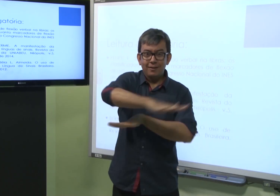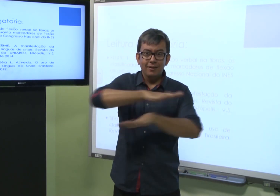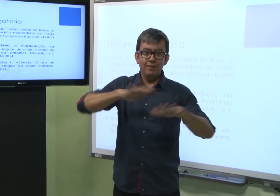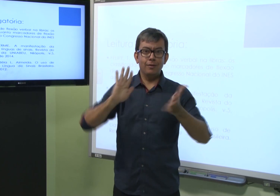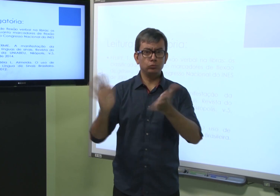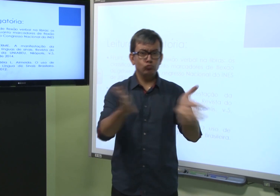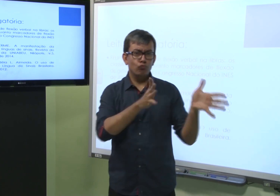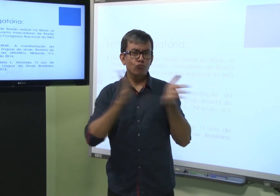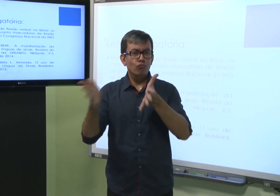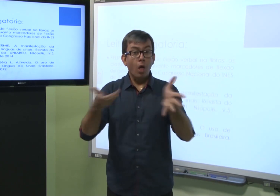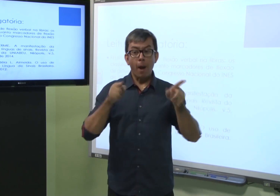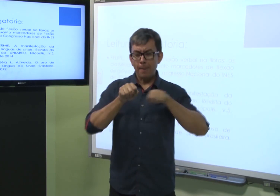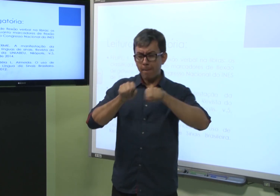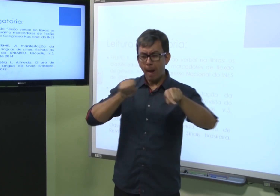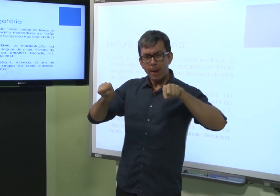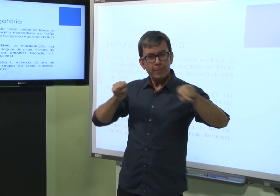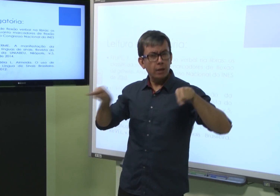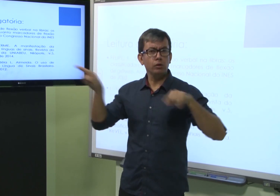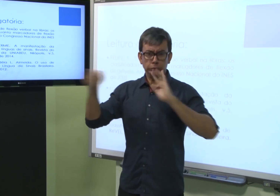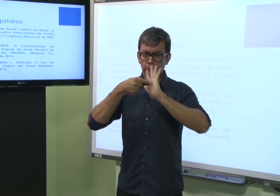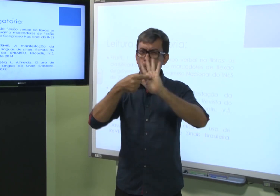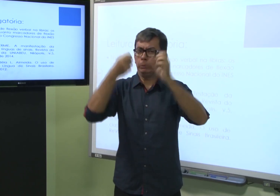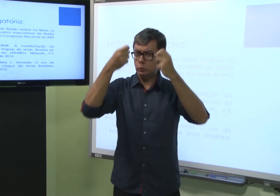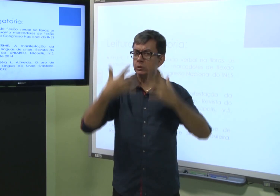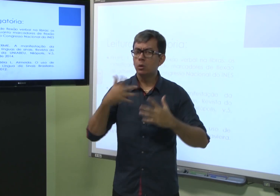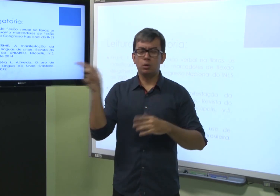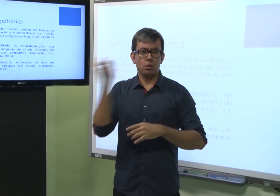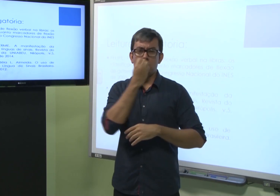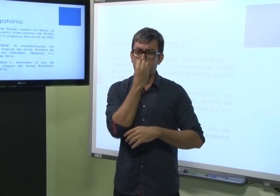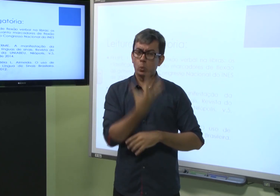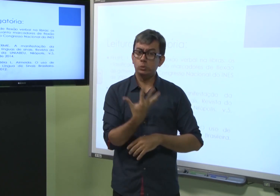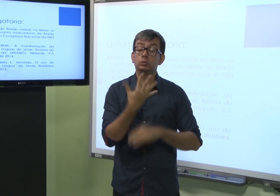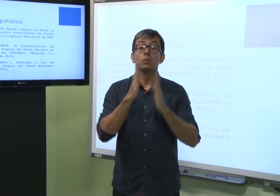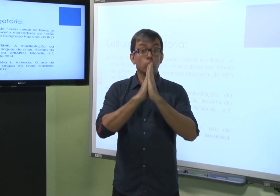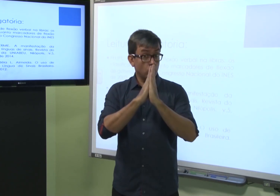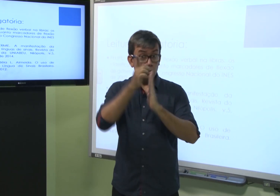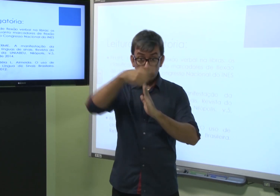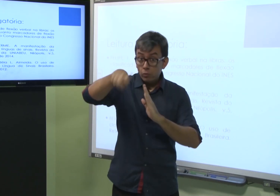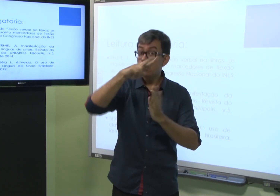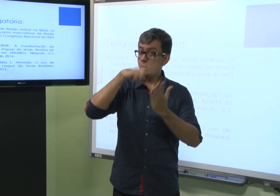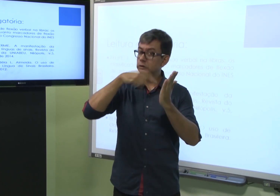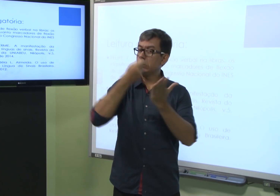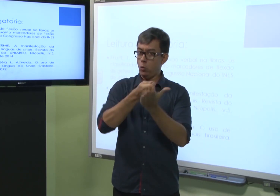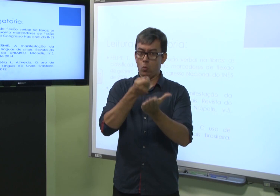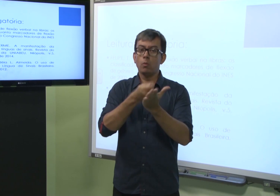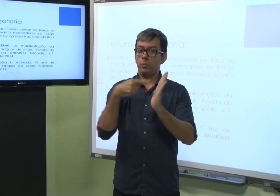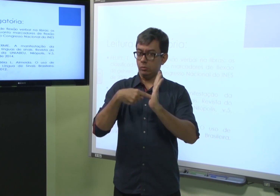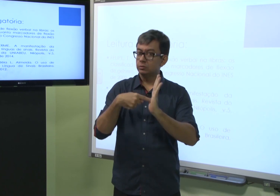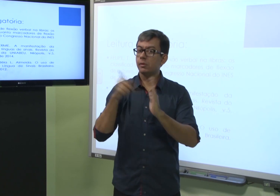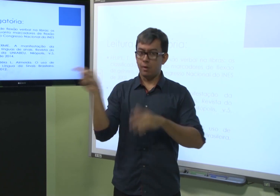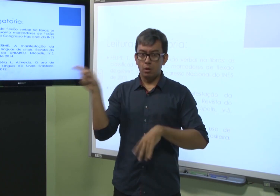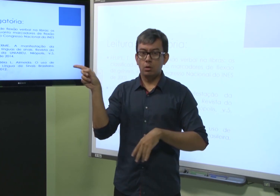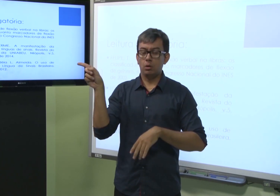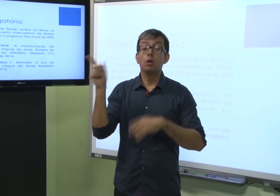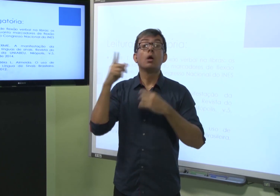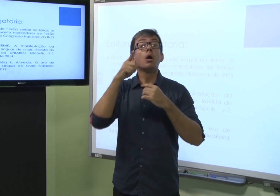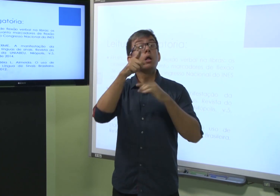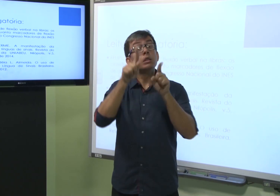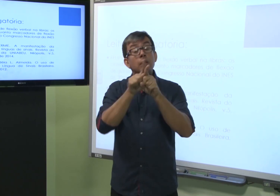sinais. Então, ele apresenta para nós essa manifestação, como que ocorre essa manifestação? É uma leitura obrigatória.